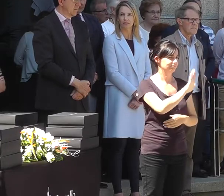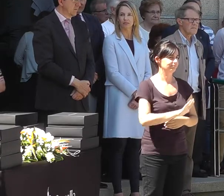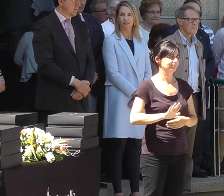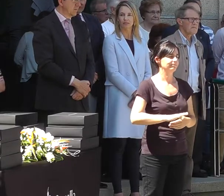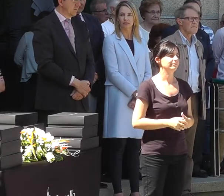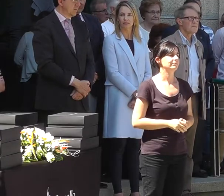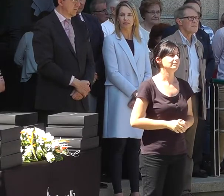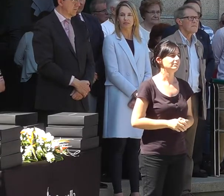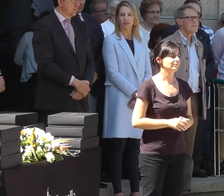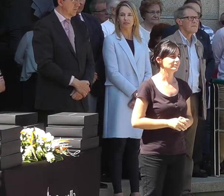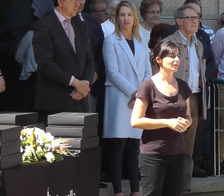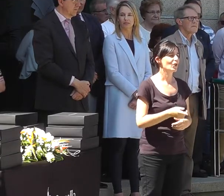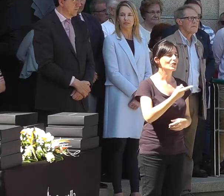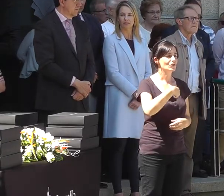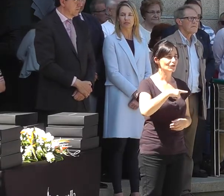Portamos con ledicia